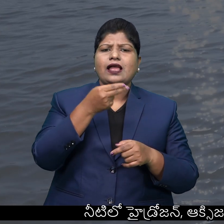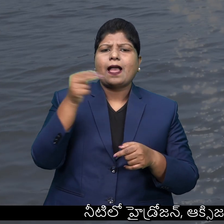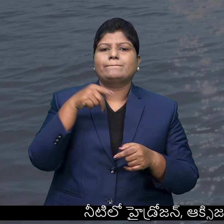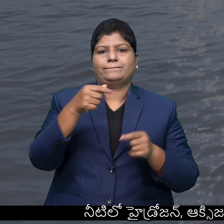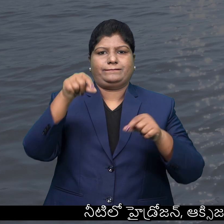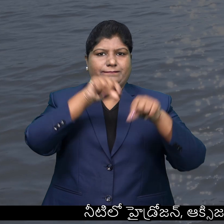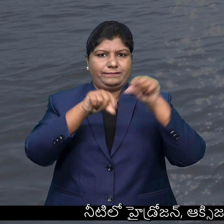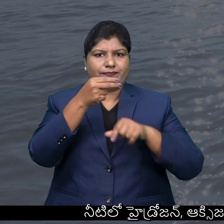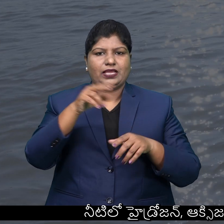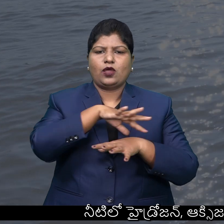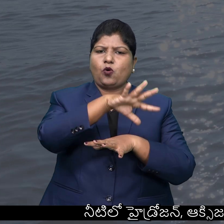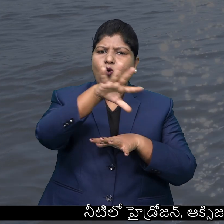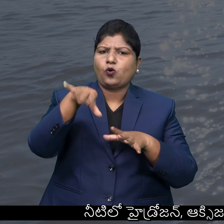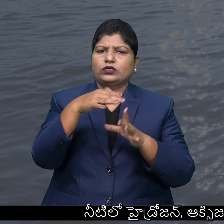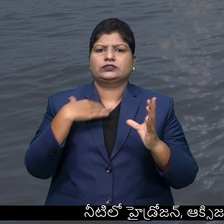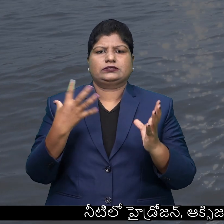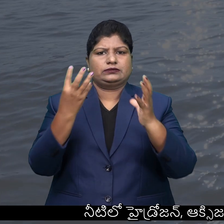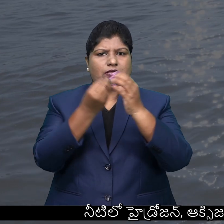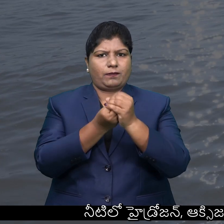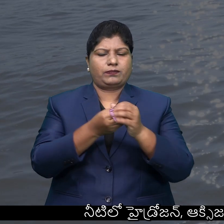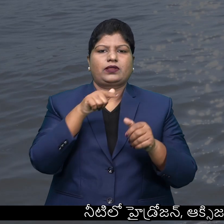మరియు క్లోరిన్లతో కలిసి